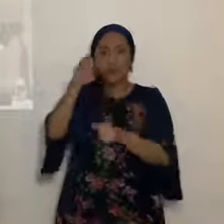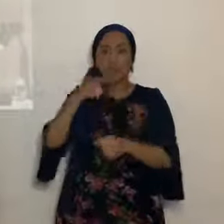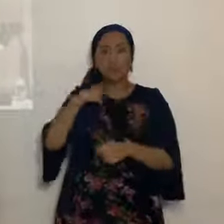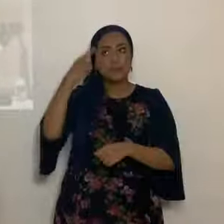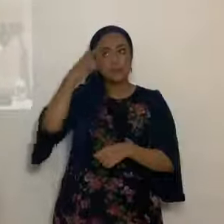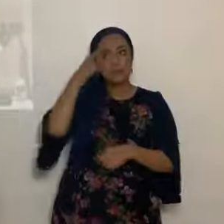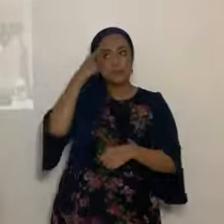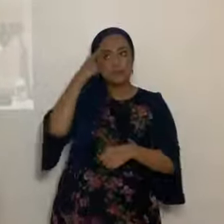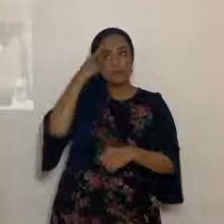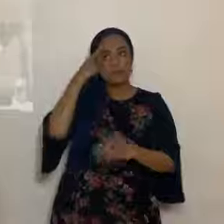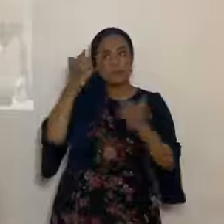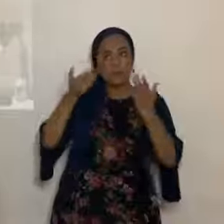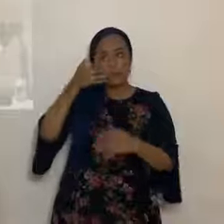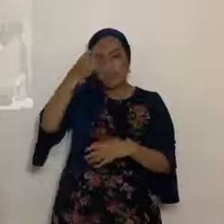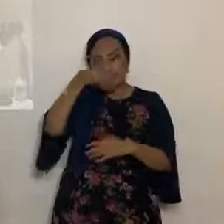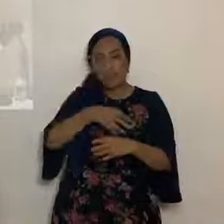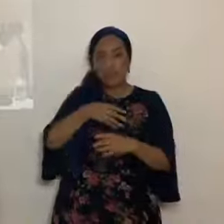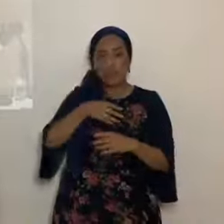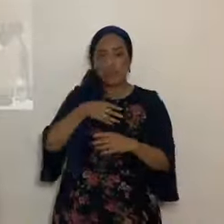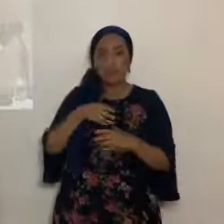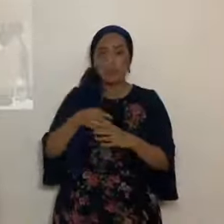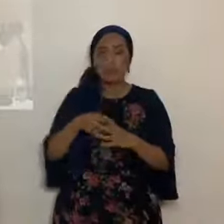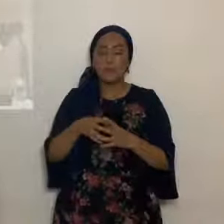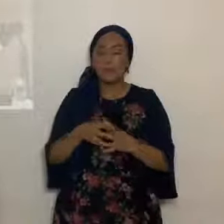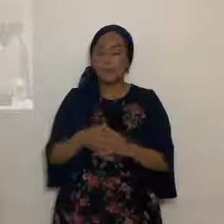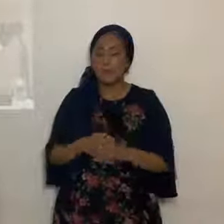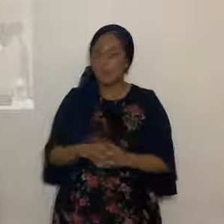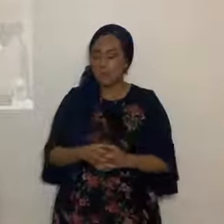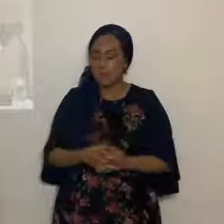imagino que este varón,